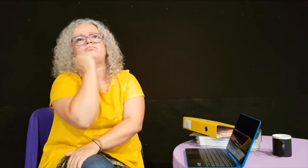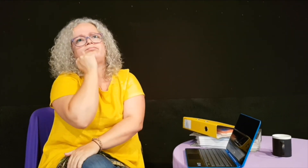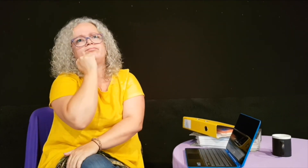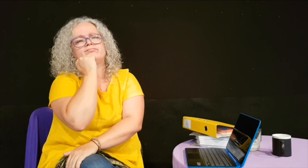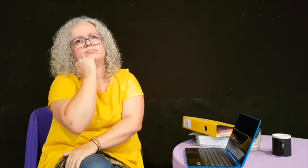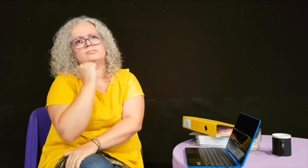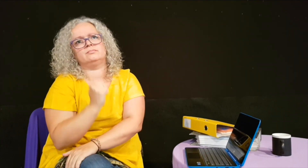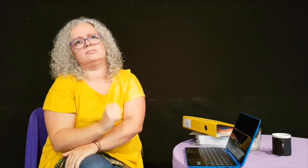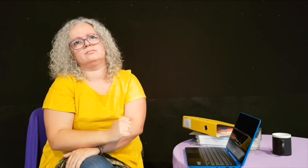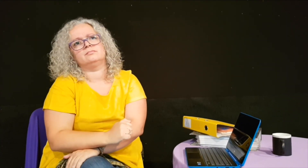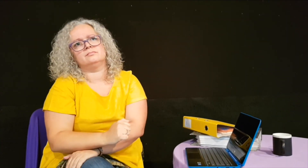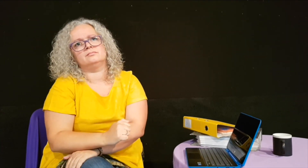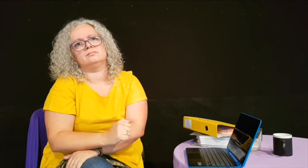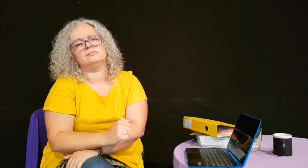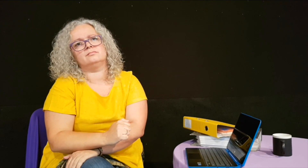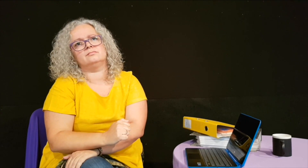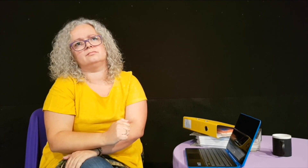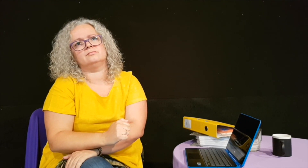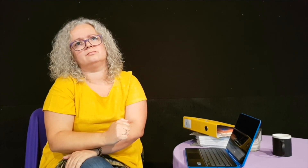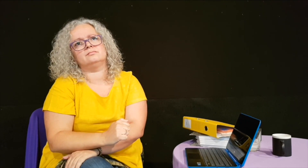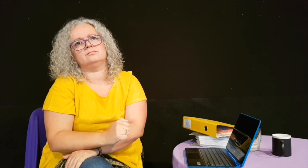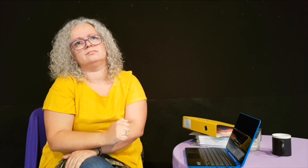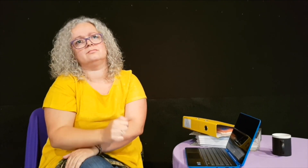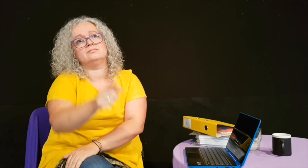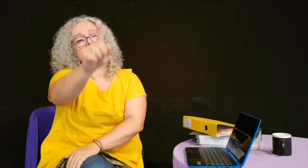eso mi investigación es una forma